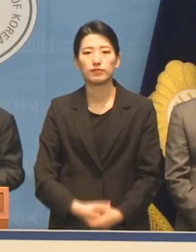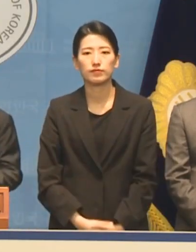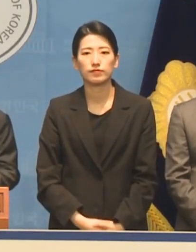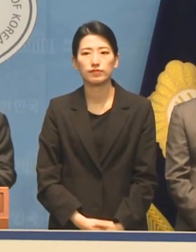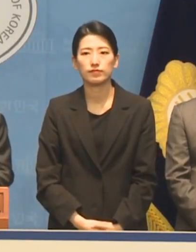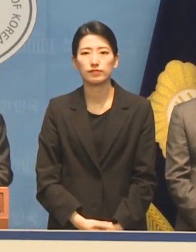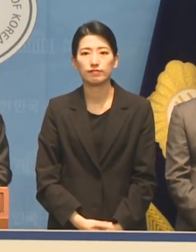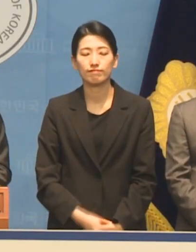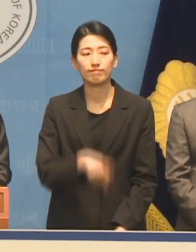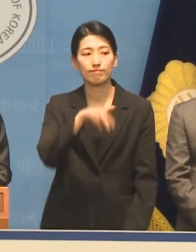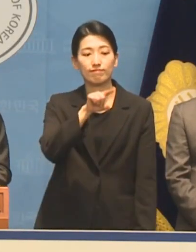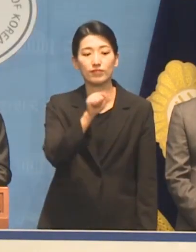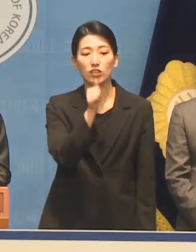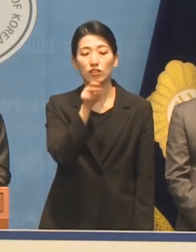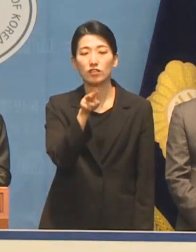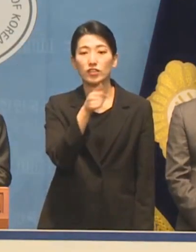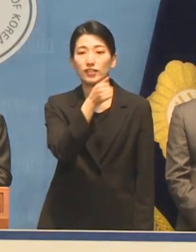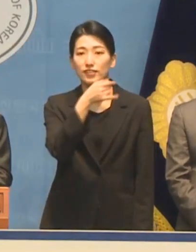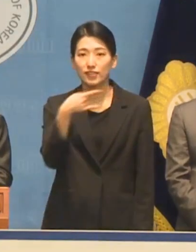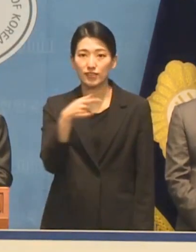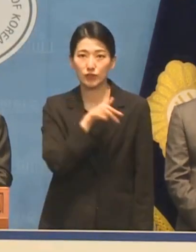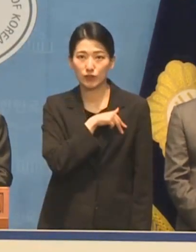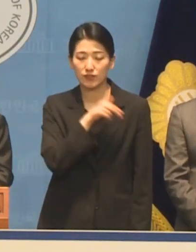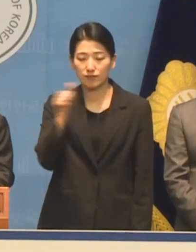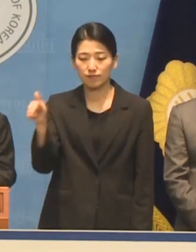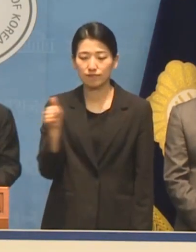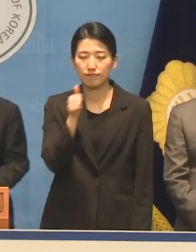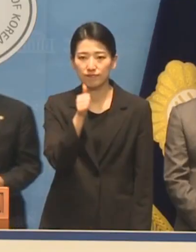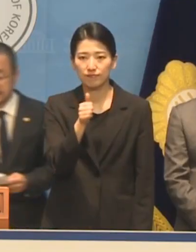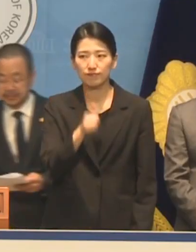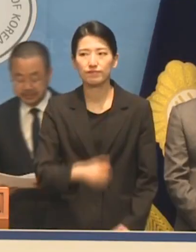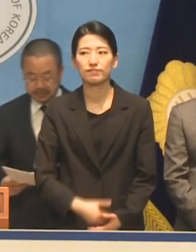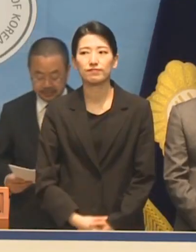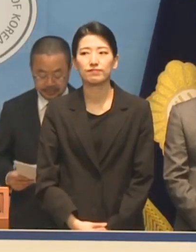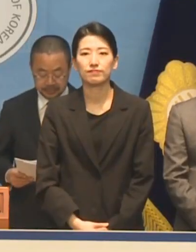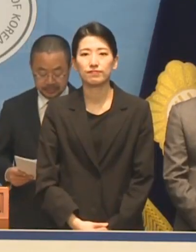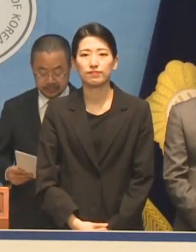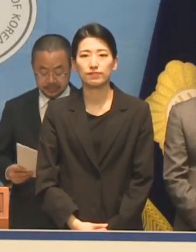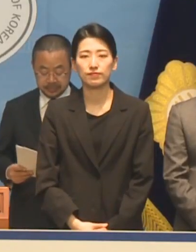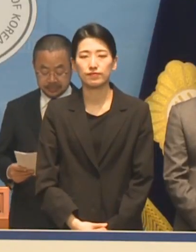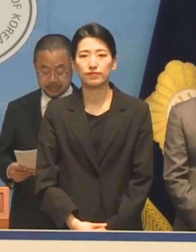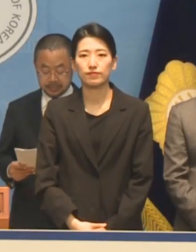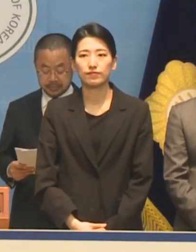네, 다음은 전현희 노동존중 실천 단장님 말씀 듣도록 하겠습니다.